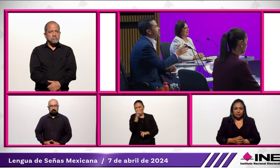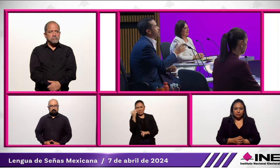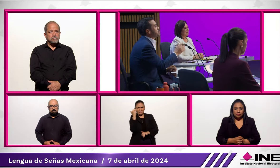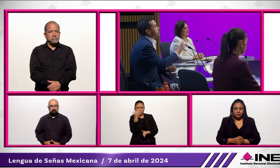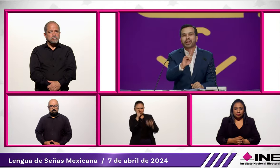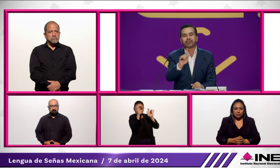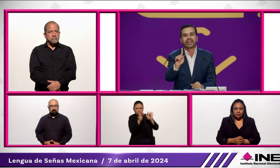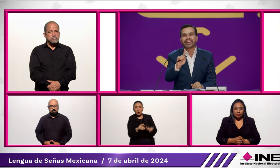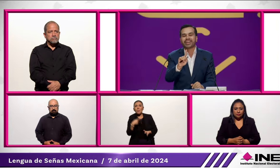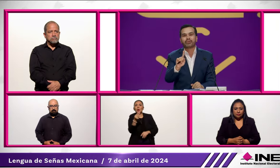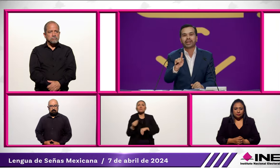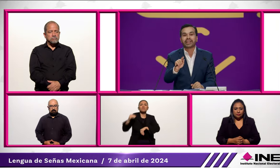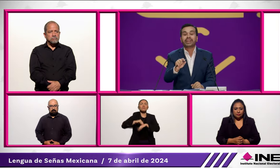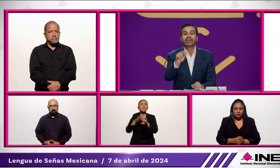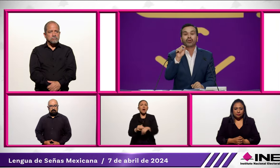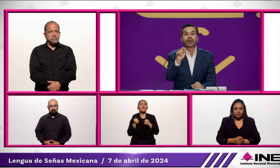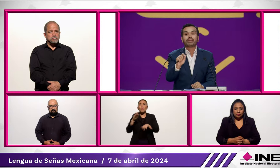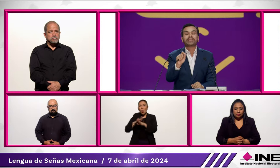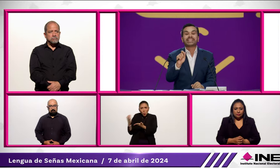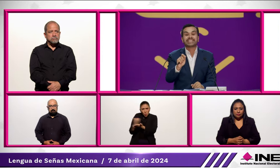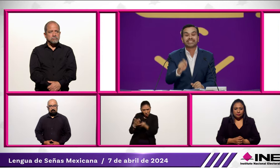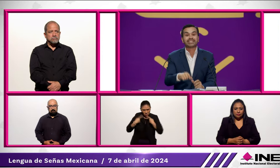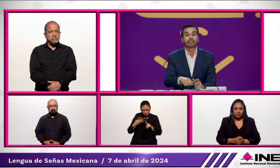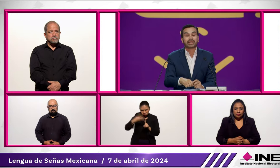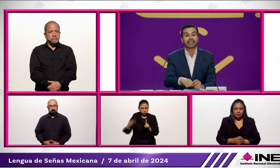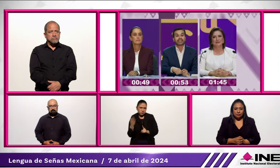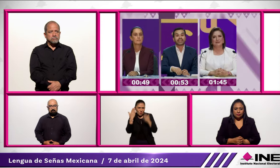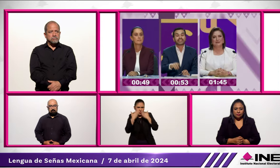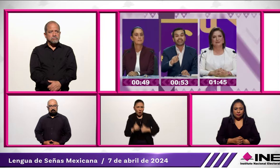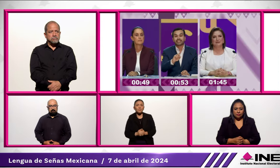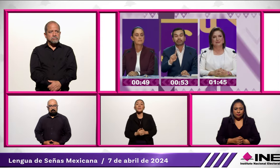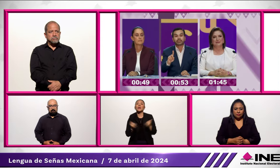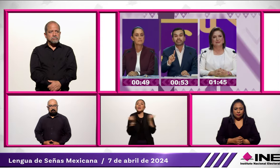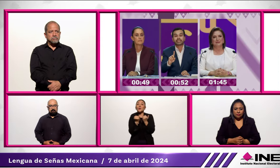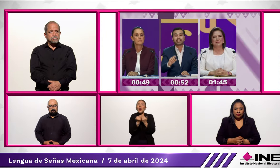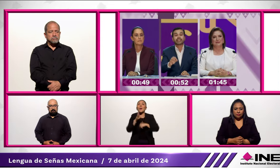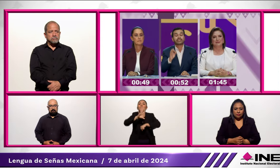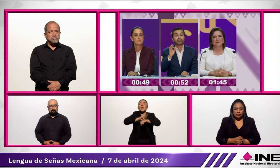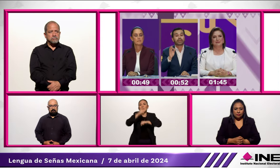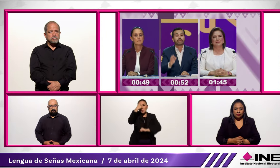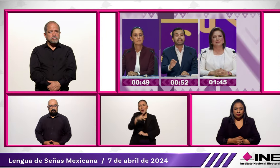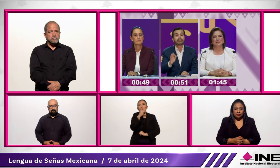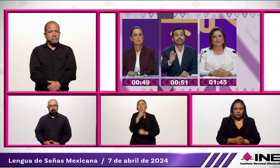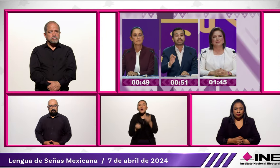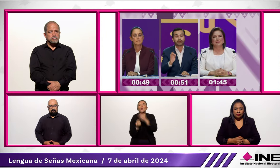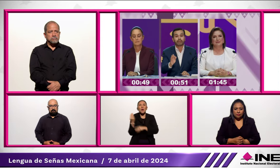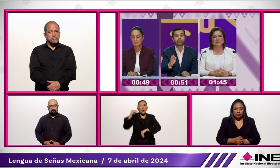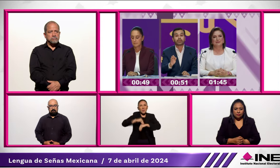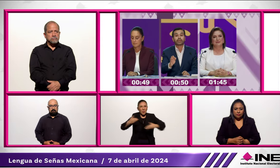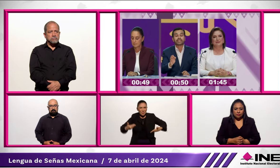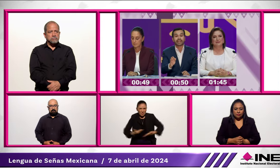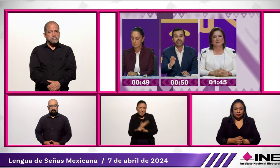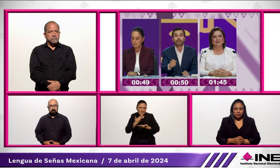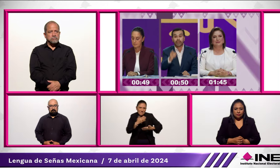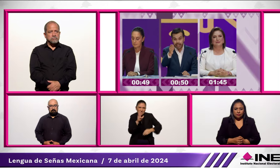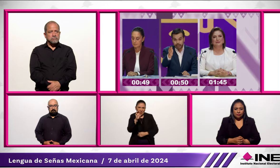afortunadamente logramos, porque no hay nada que curar. Logramos las licencias de paternidad, que en este país no existían y es fundamental para transformar los roles de género en la